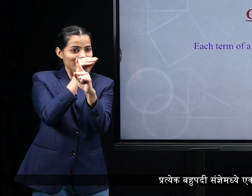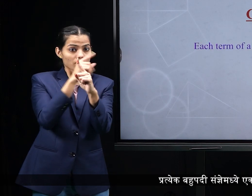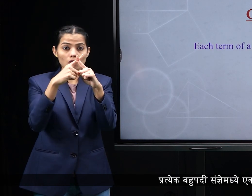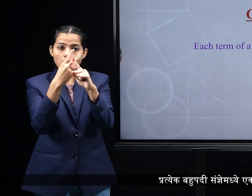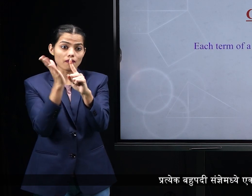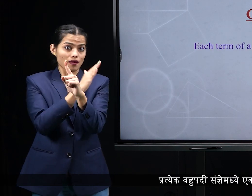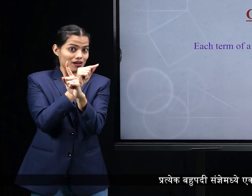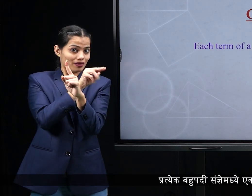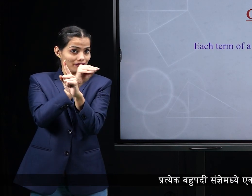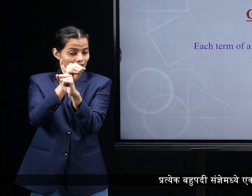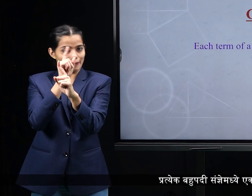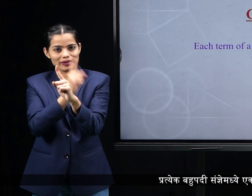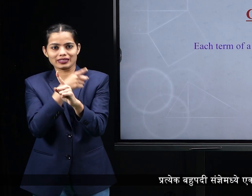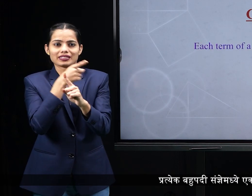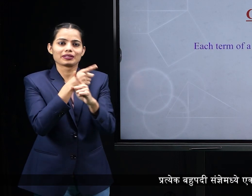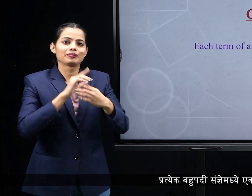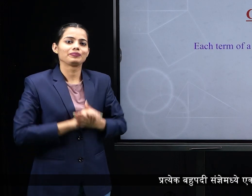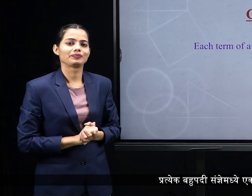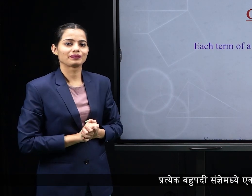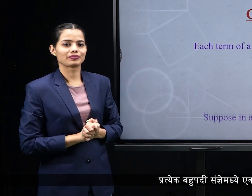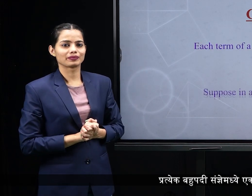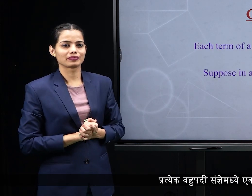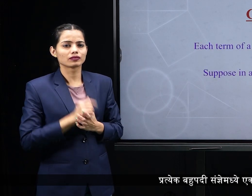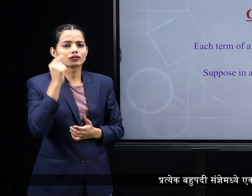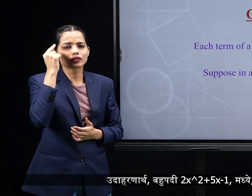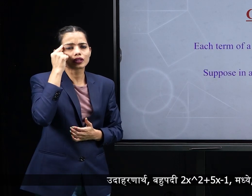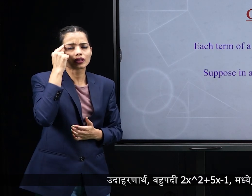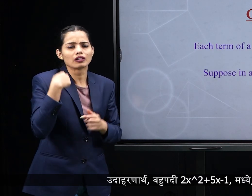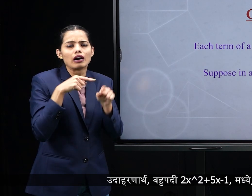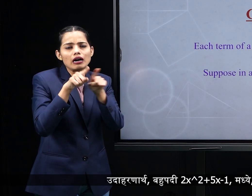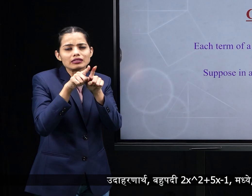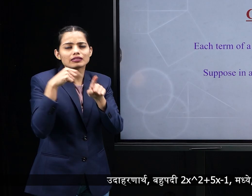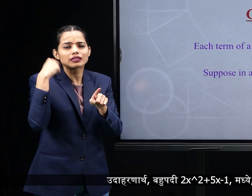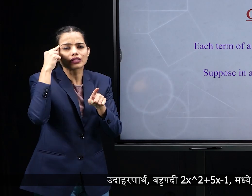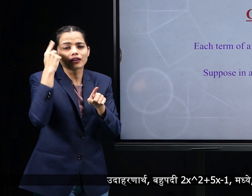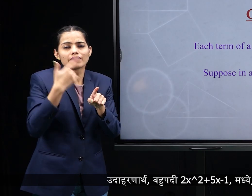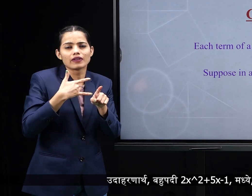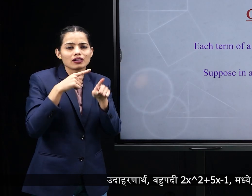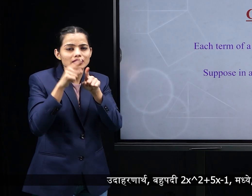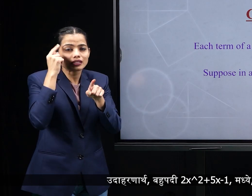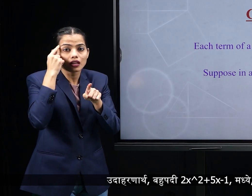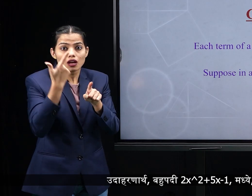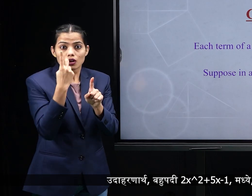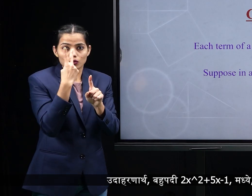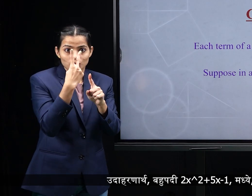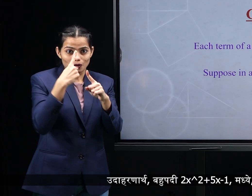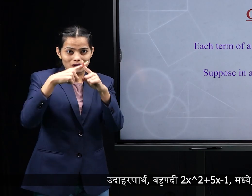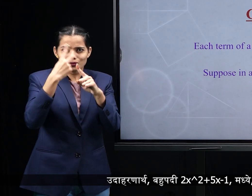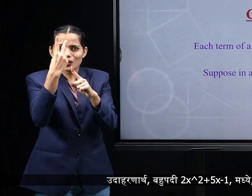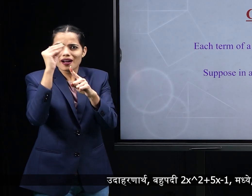प्रत्येक बहुपदी संख्यामध्ये एक गुणांक असतो. उदाहरणार्थ बहुपदी 2x पॉवर 2 प्लस 5x मायनस 1 मध्ये